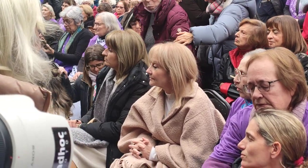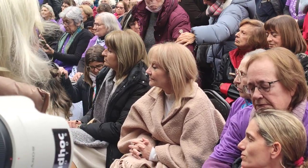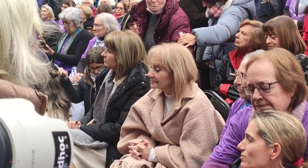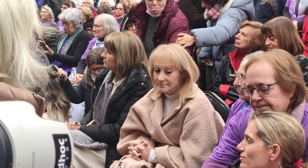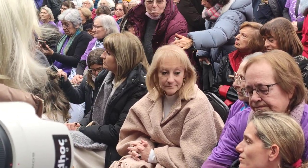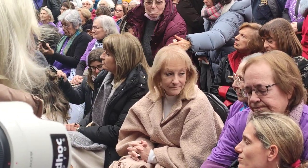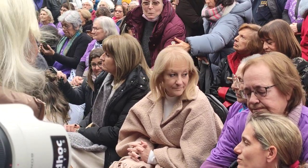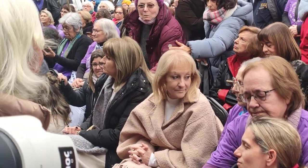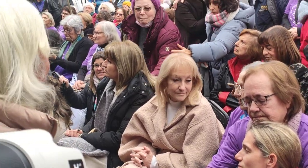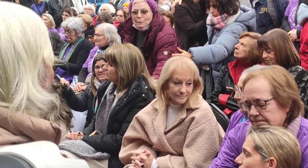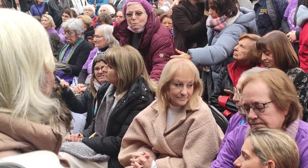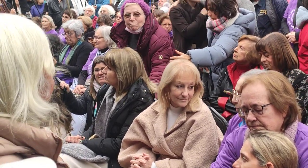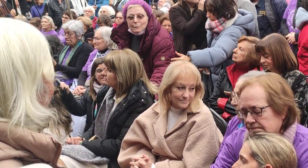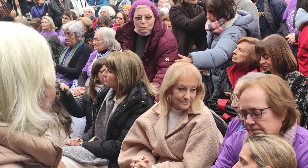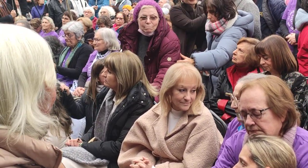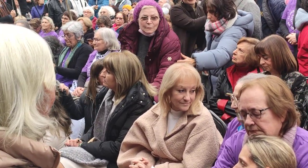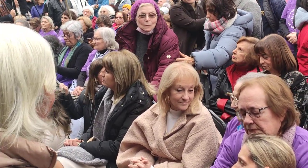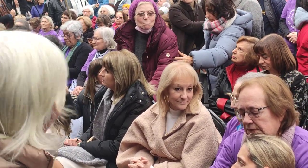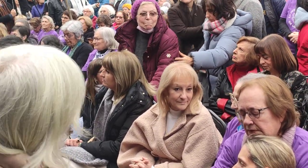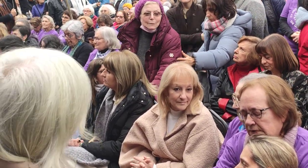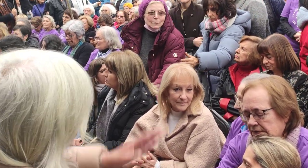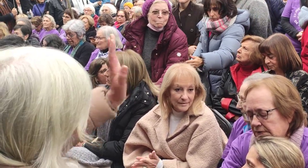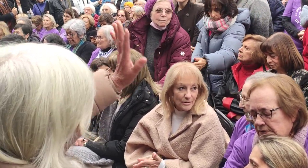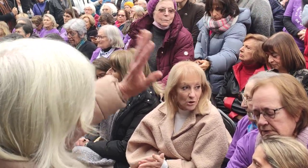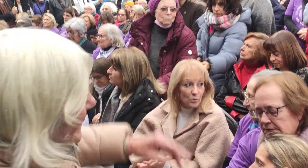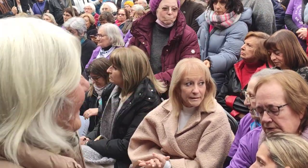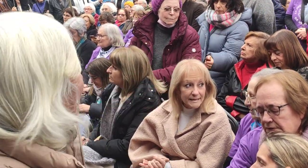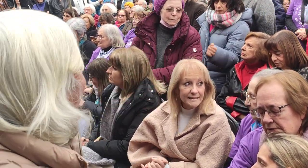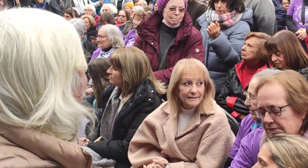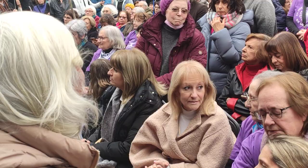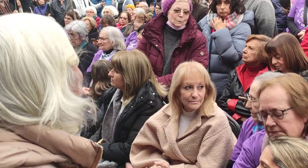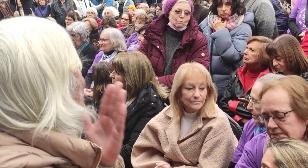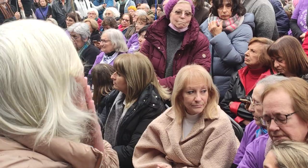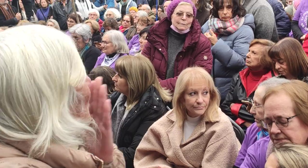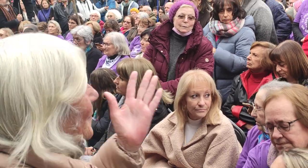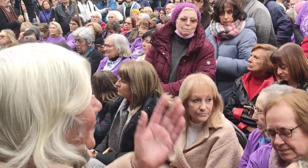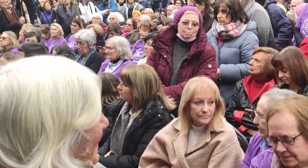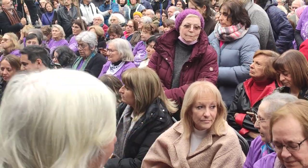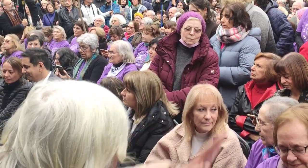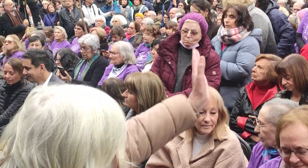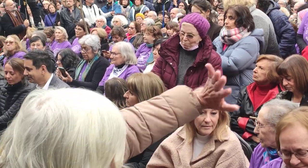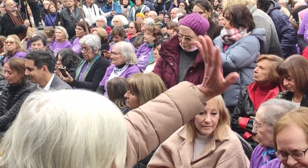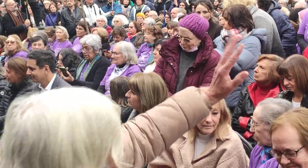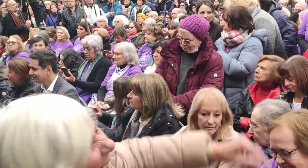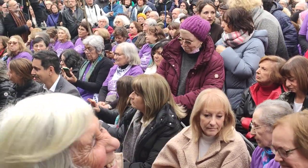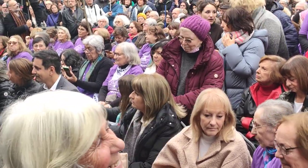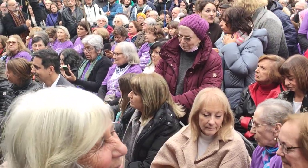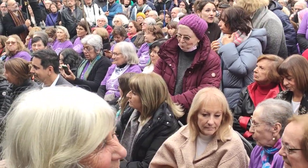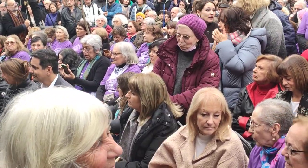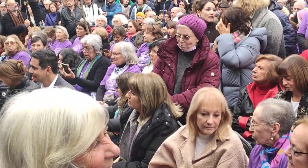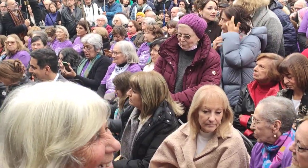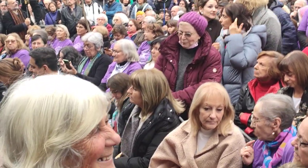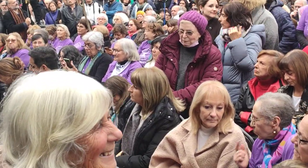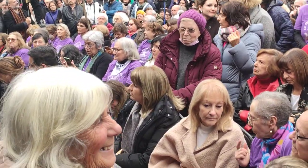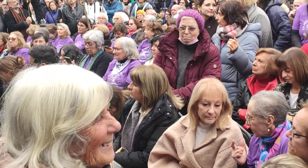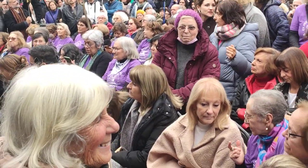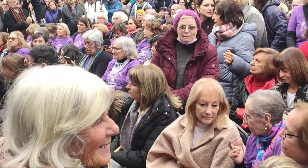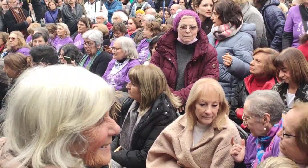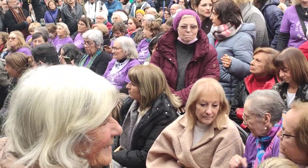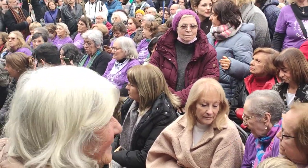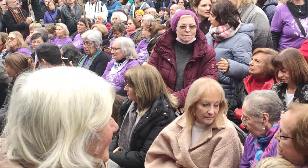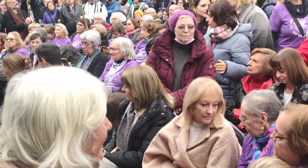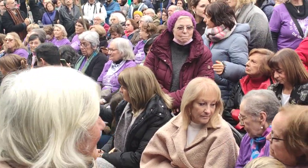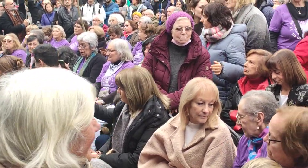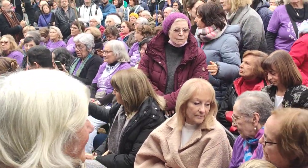jurado estuvo integrado por la doctora Ivonne Klinger, las arquitectas Carmen Arostegui,